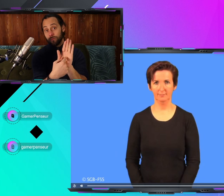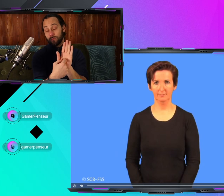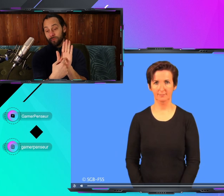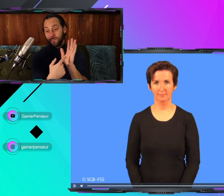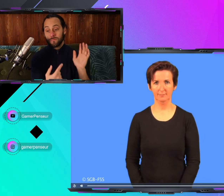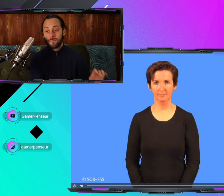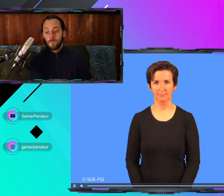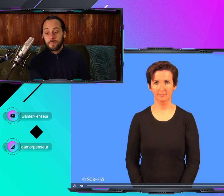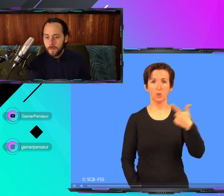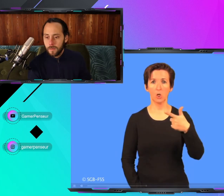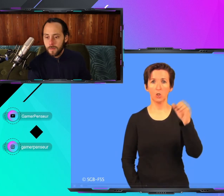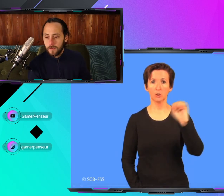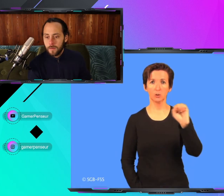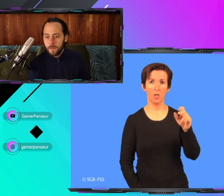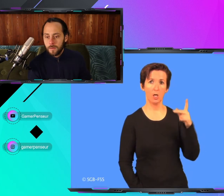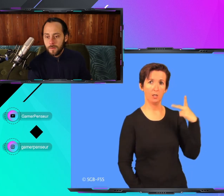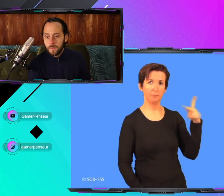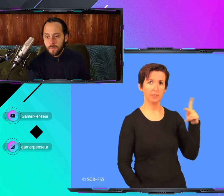Présente.